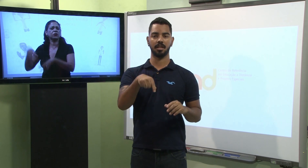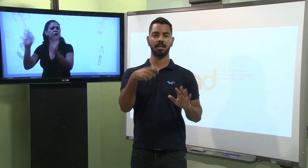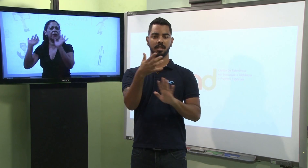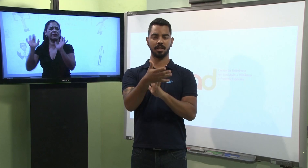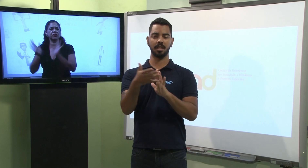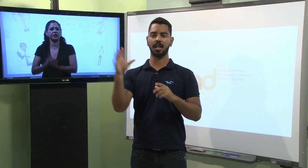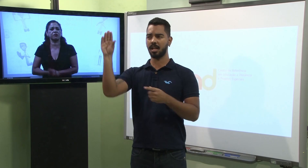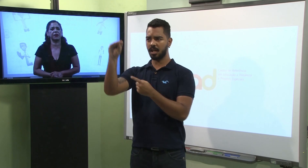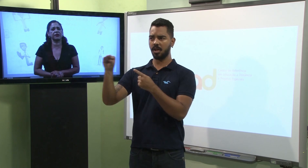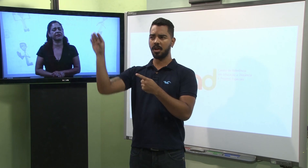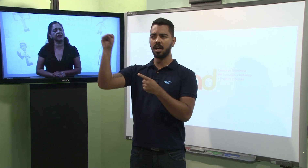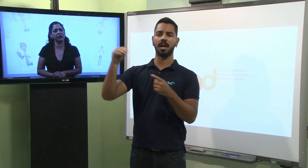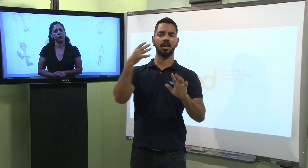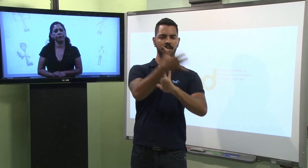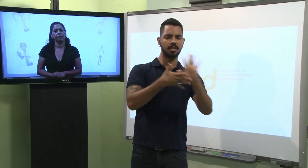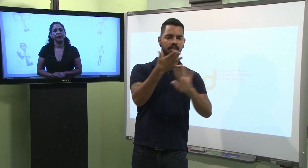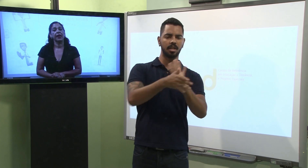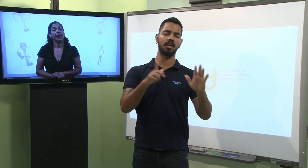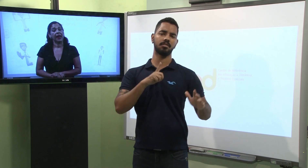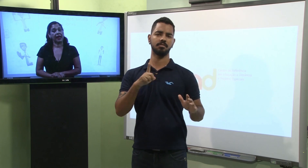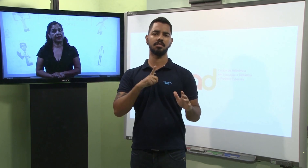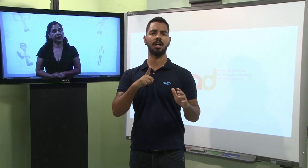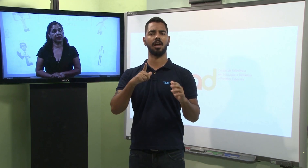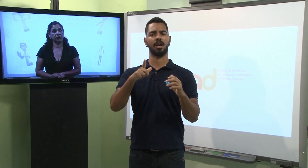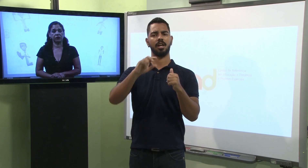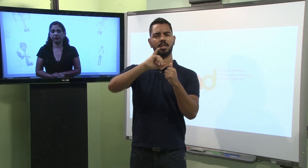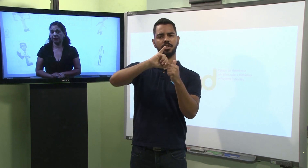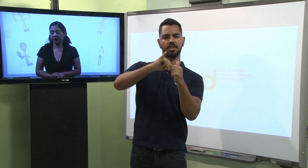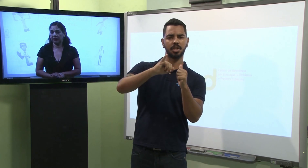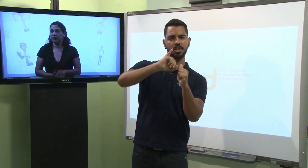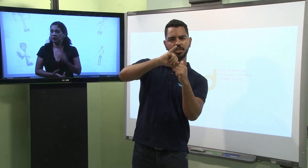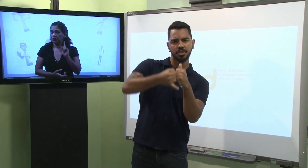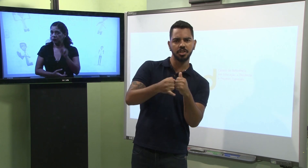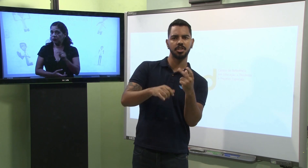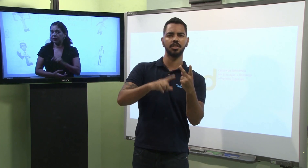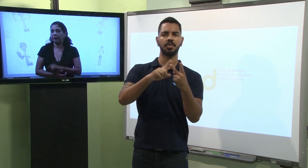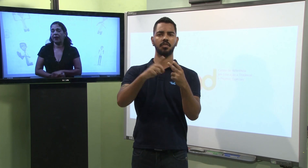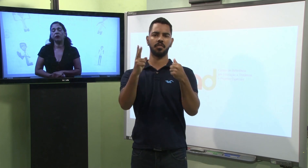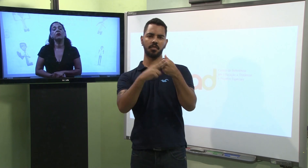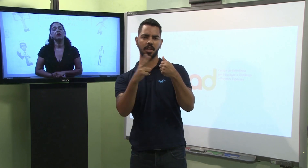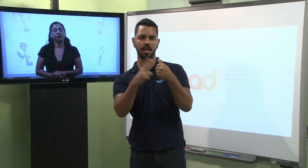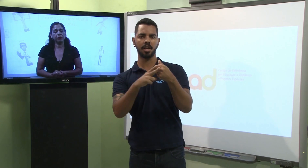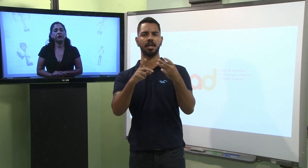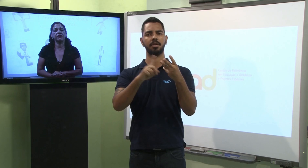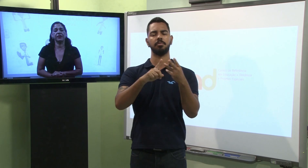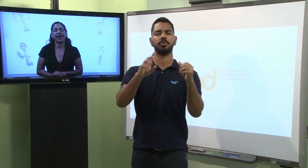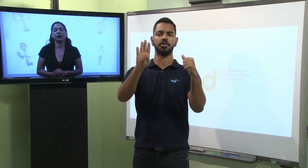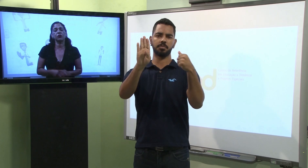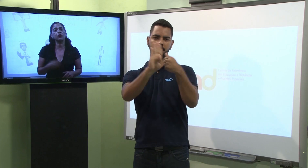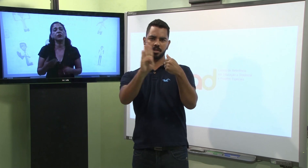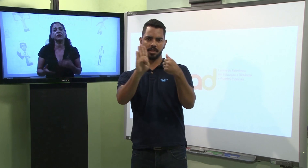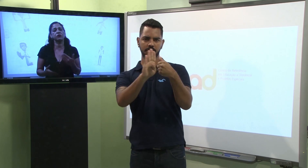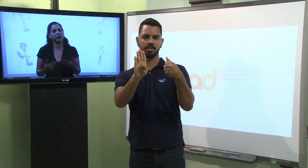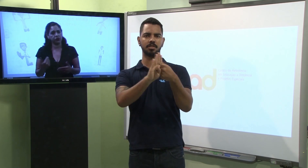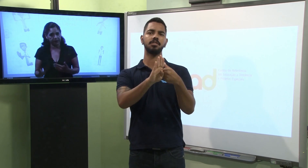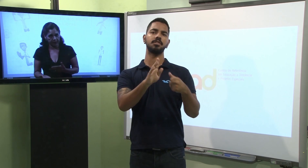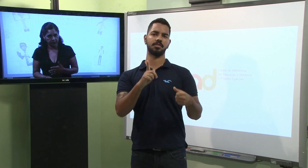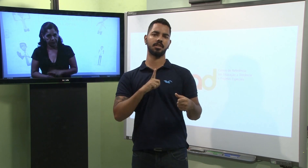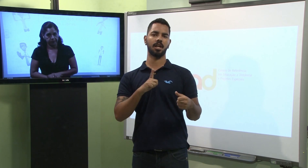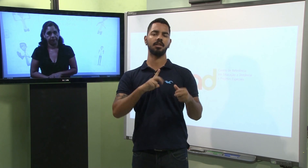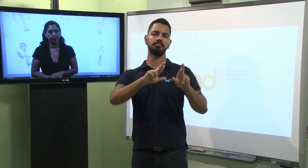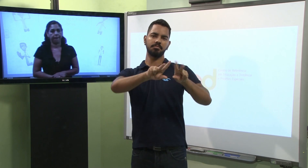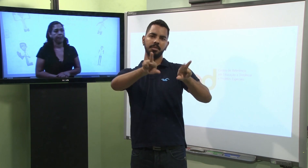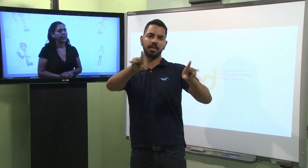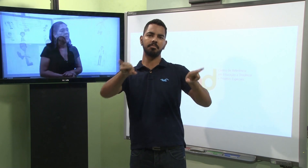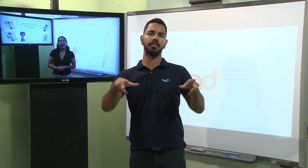adjetivos e tudo mais que diz respeito a essa língua. Atendendo a nossa ementa, do trabalho, vamos verificar tudo isso mais de